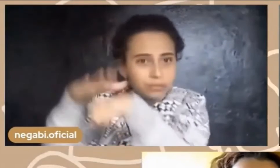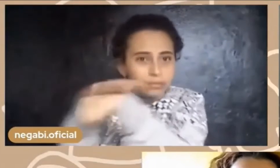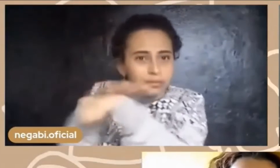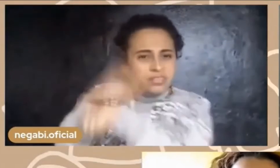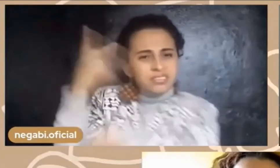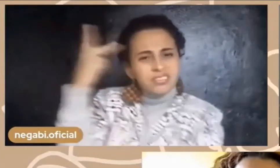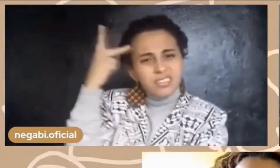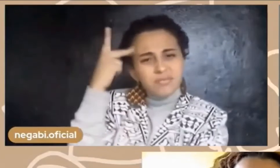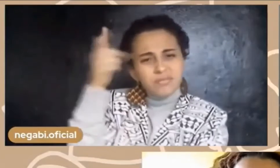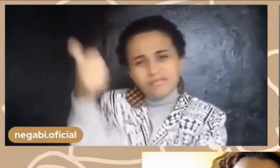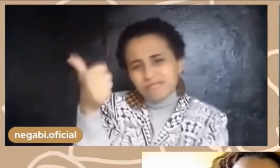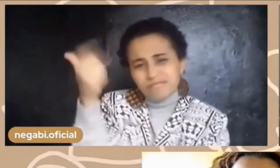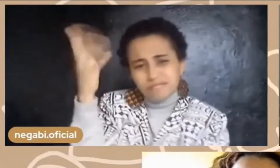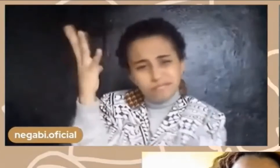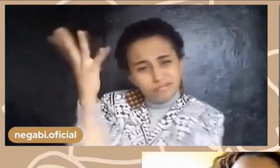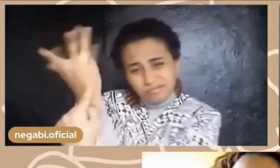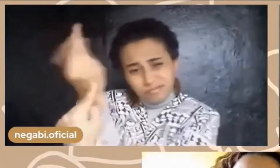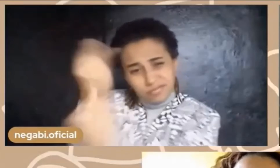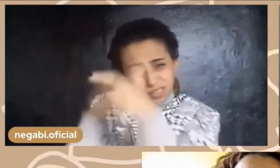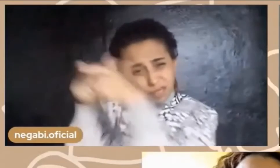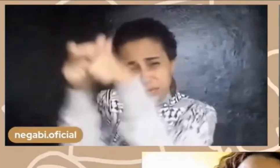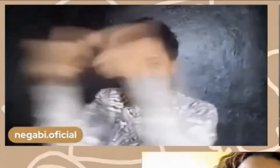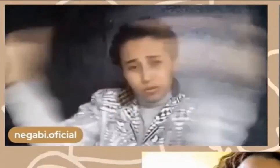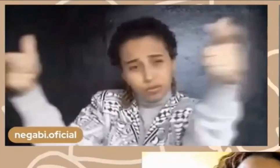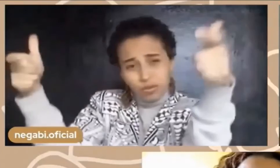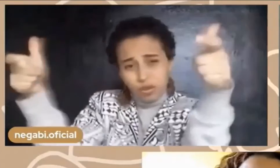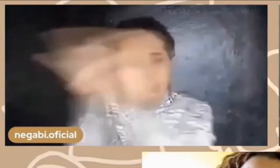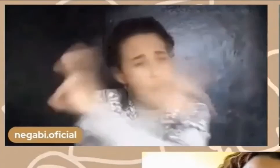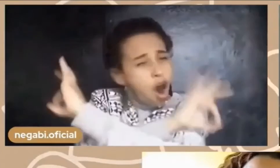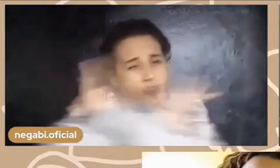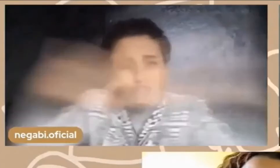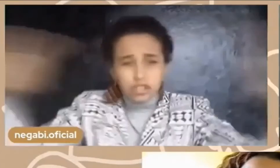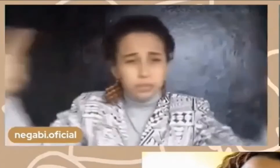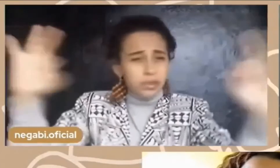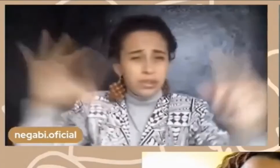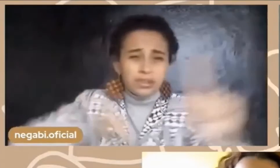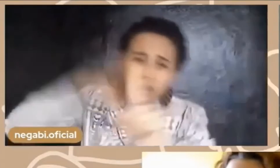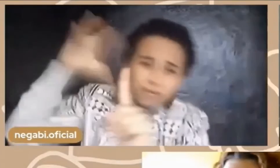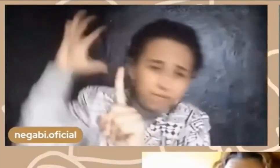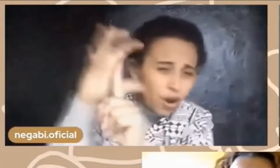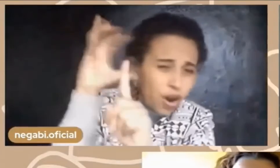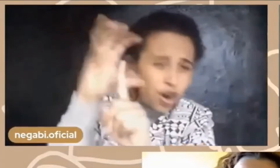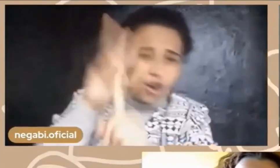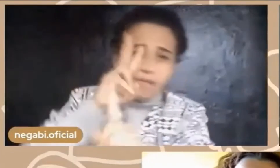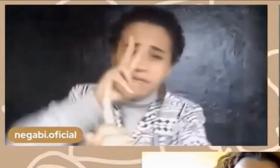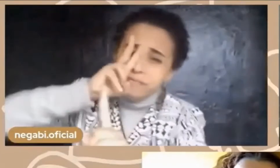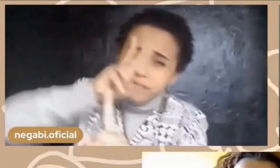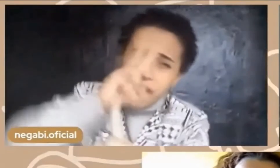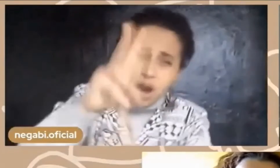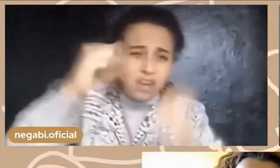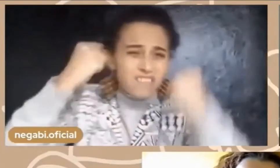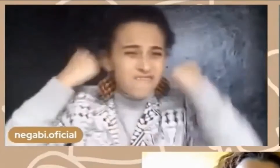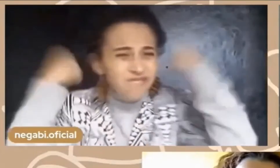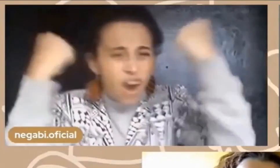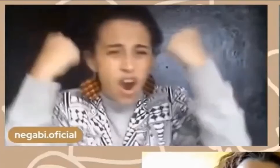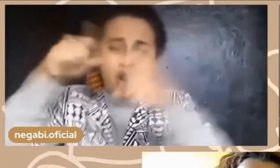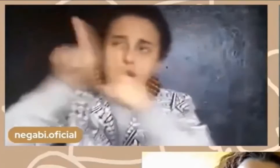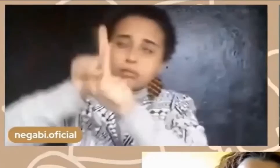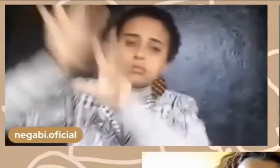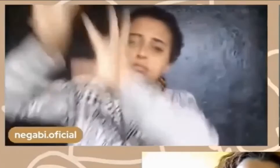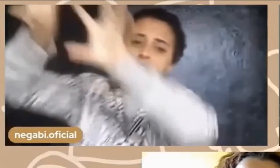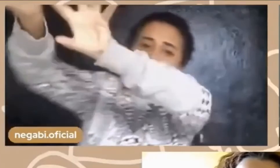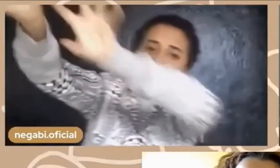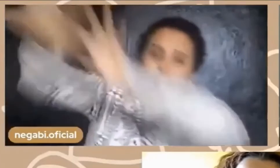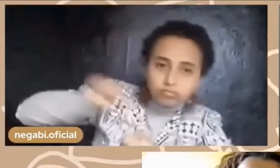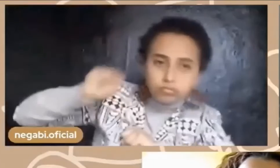mim, né? Porque eu sou aqui. E lá em São Paulo é bem mais Tá avançado, é certa. ótimo. A